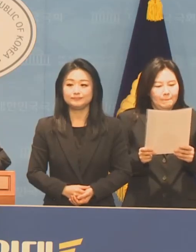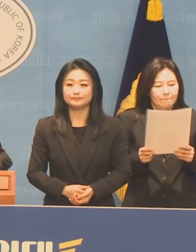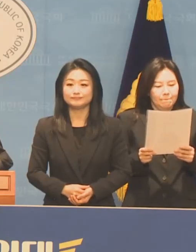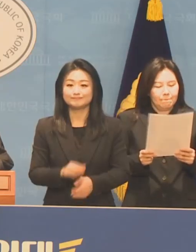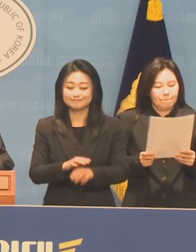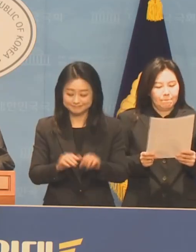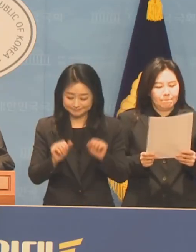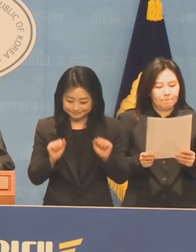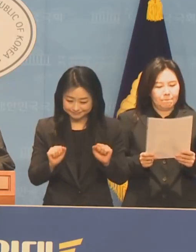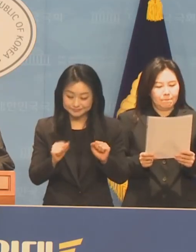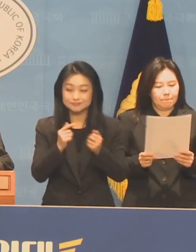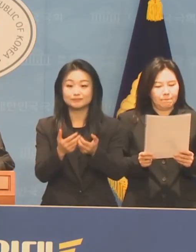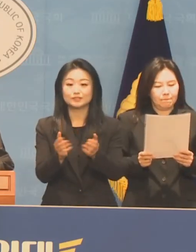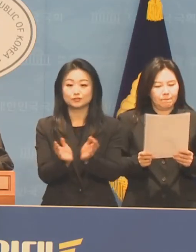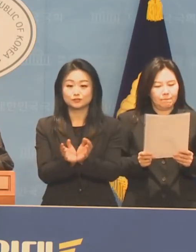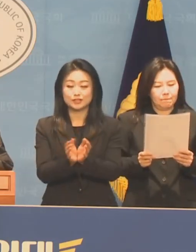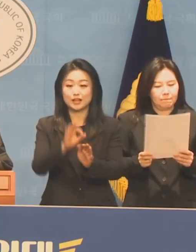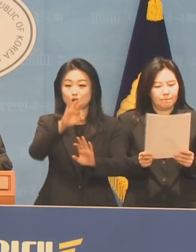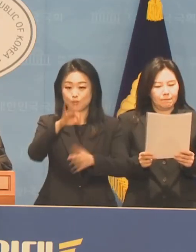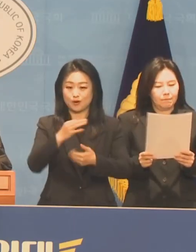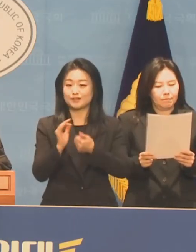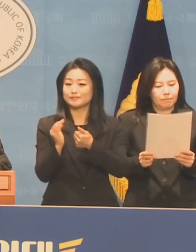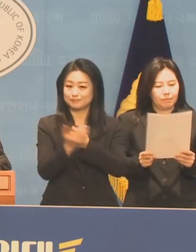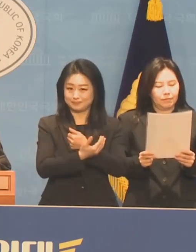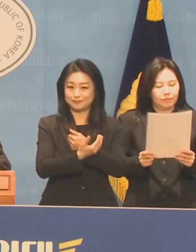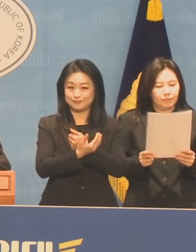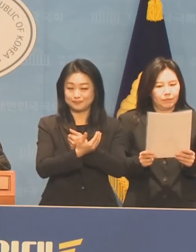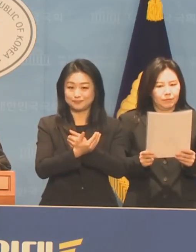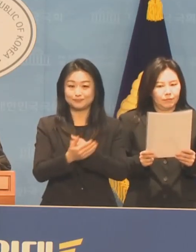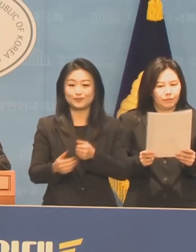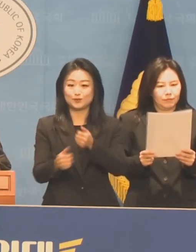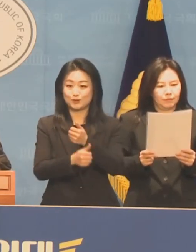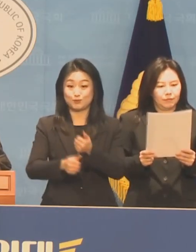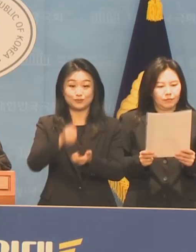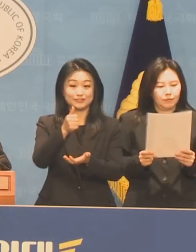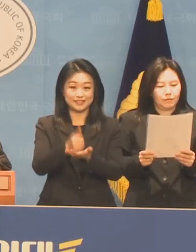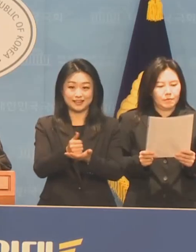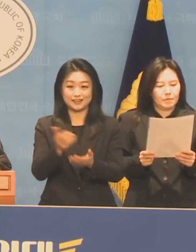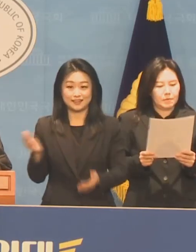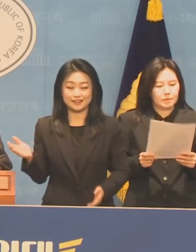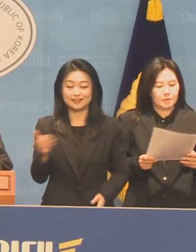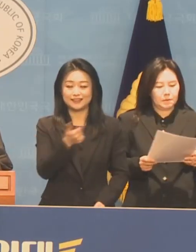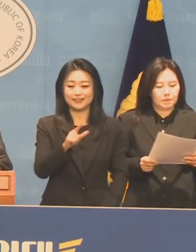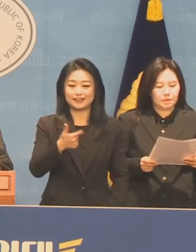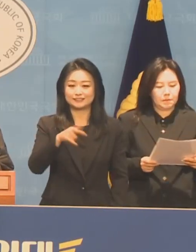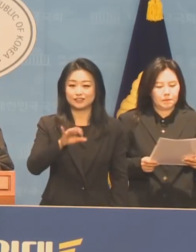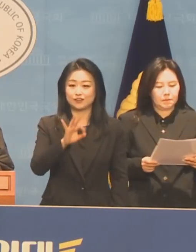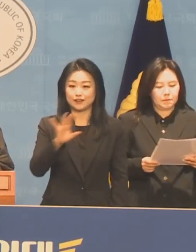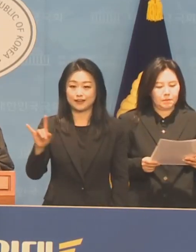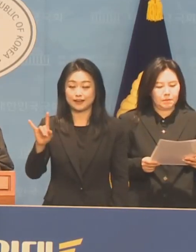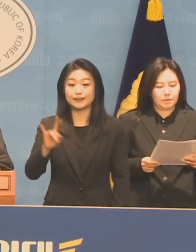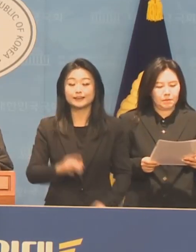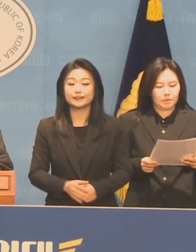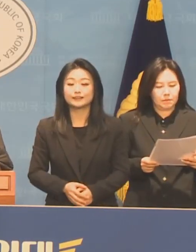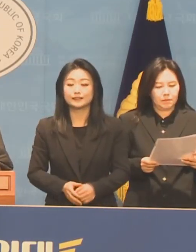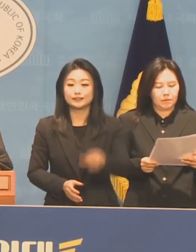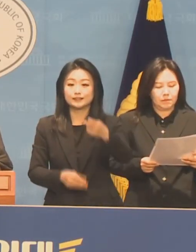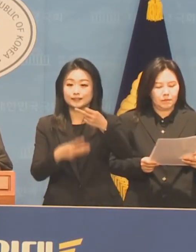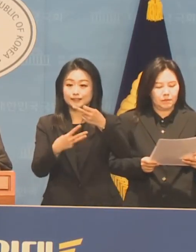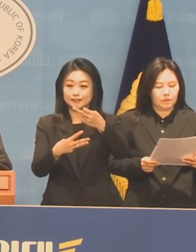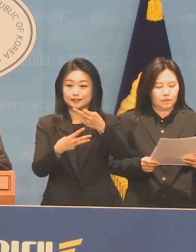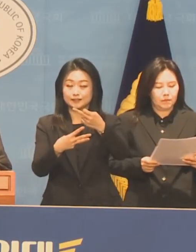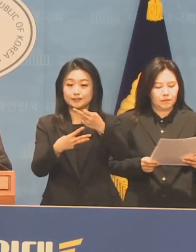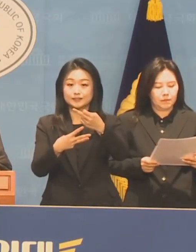네, 안녕하세요. 더불어민주당 월급방위대 위원장 맡고 있는 한정혜입니다. 지난 12월